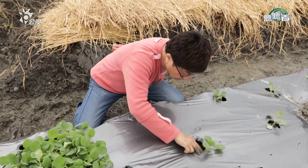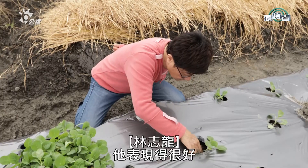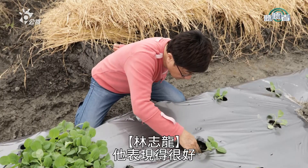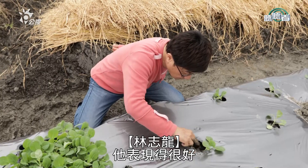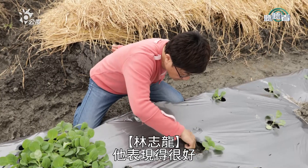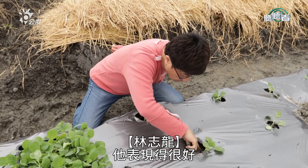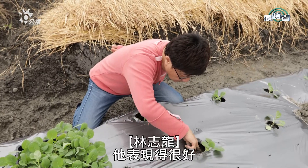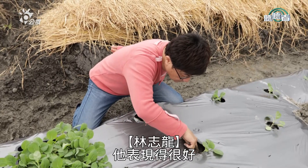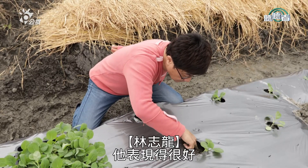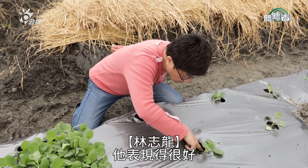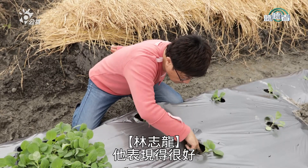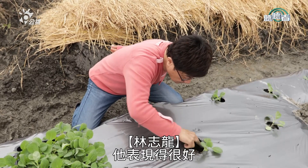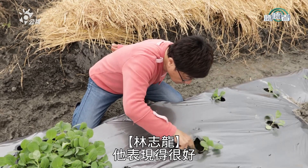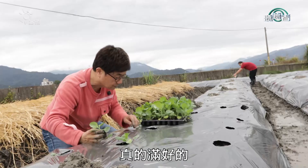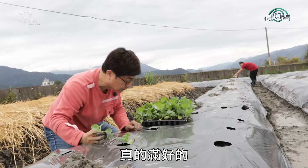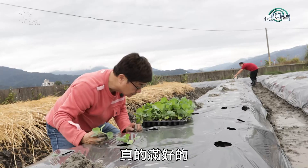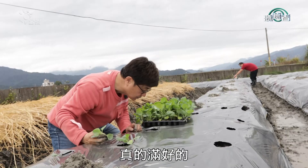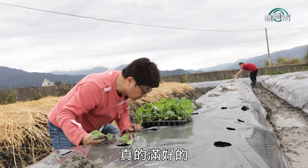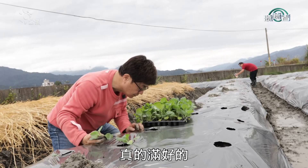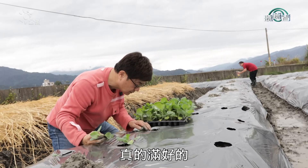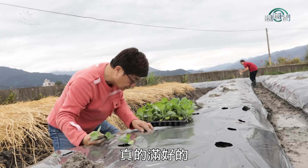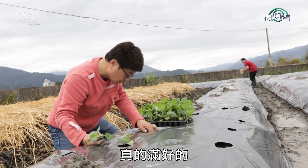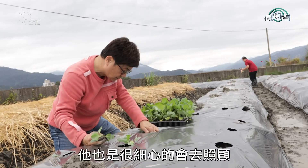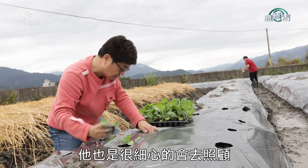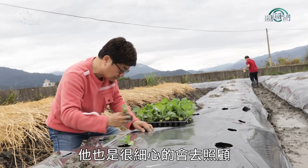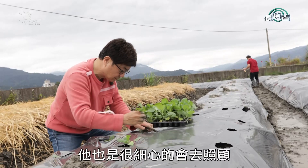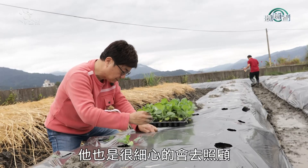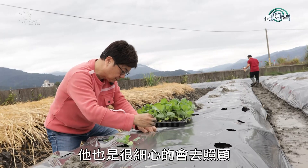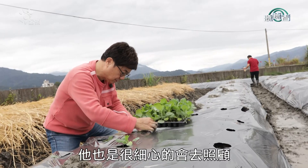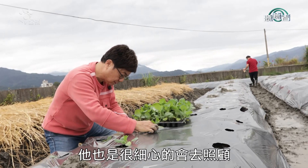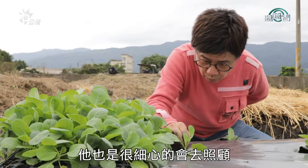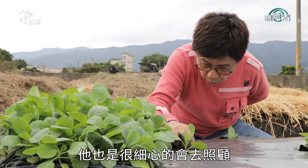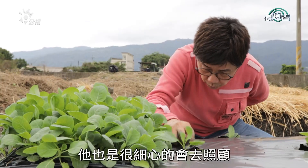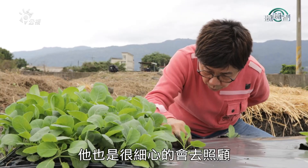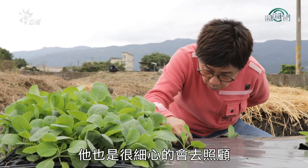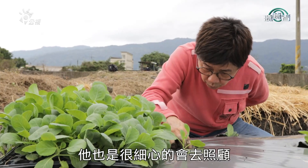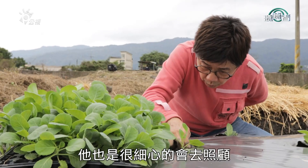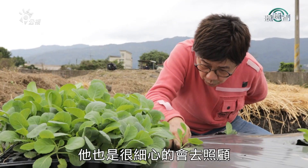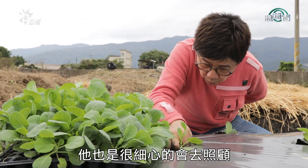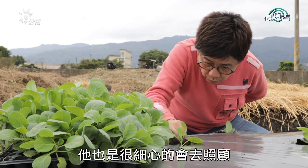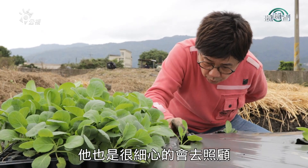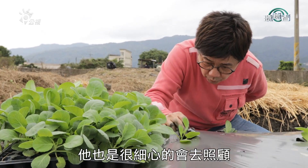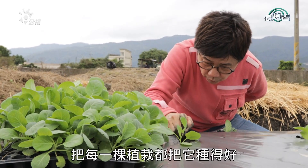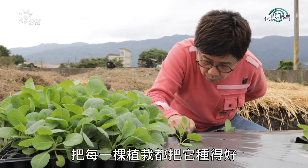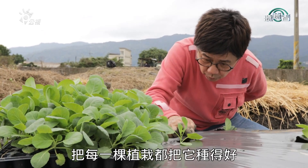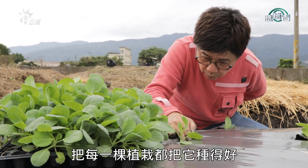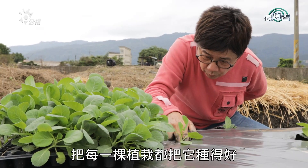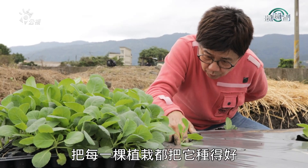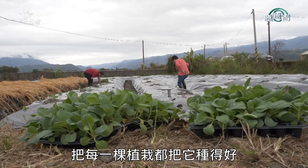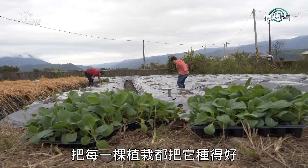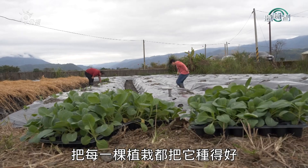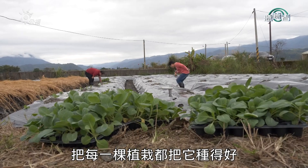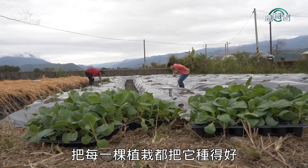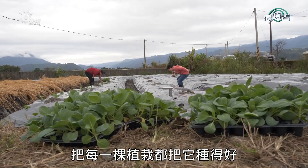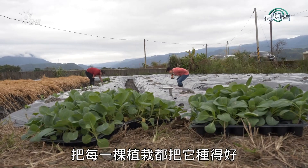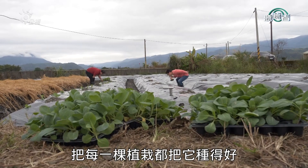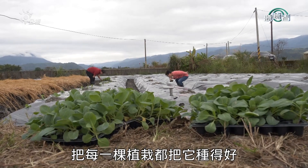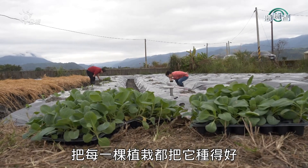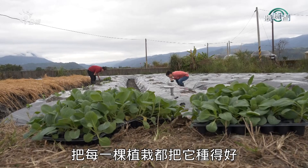了。哇，它表现得很好啊，真的蛮好的啊。它也是很细心的会去照顾哈。把每一颗植栽都把它